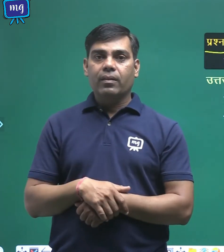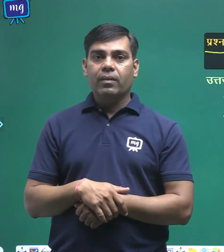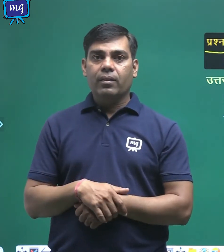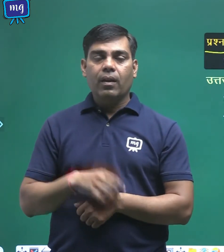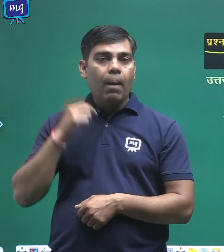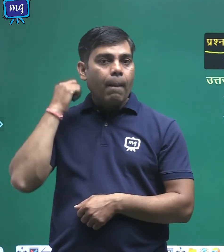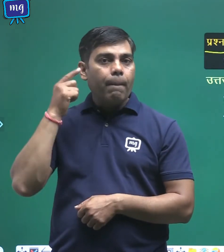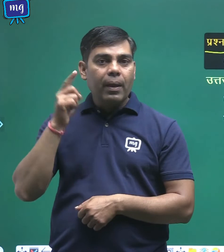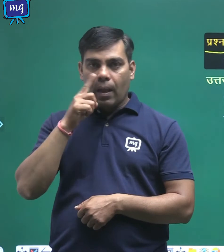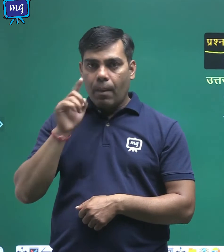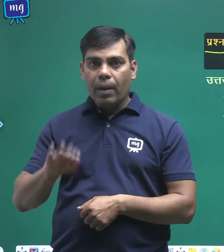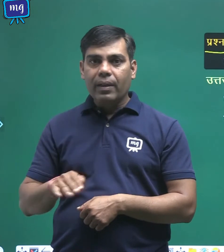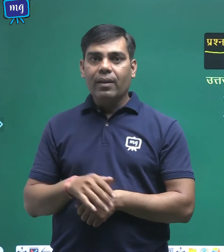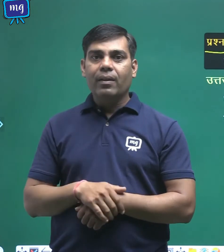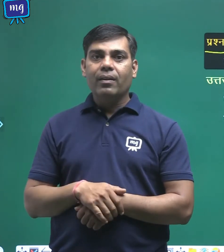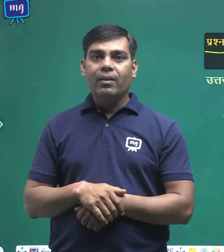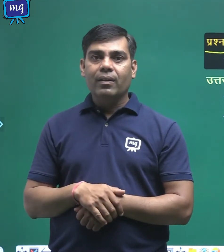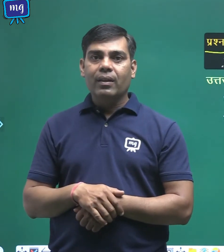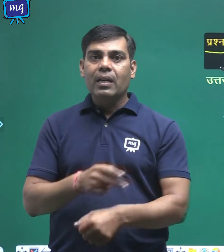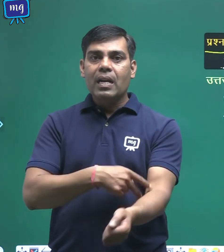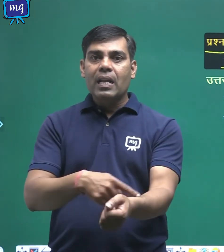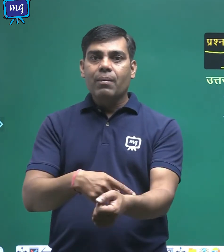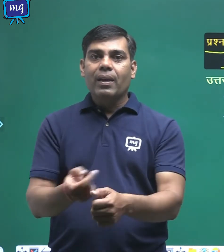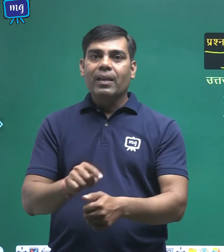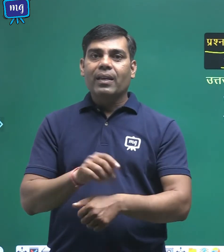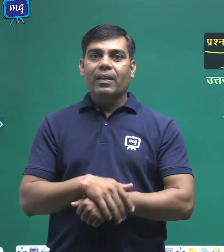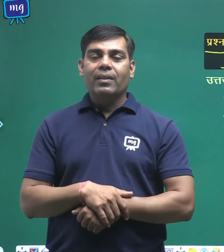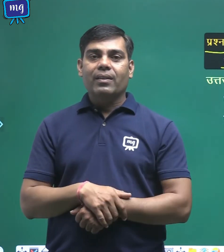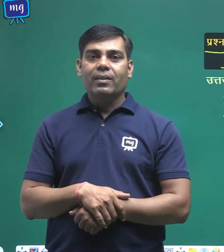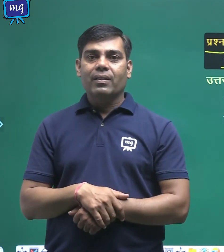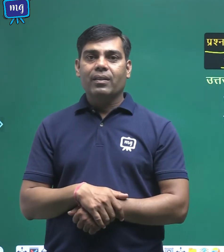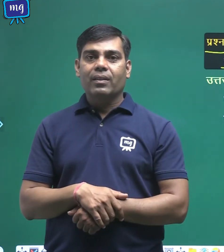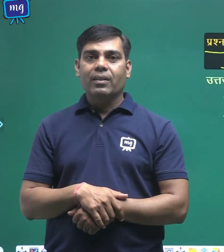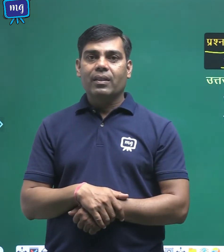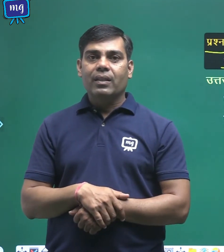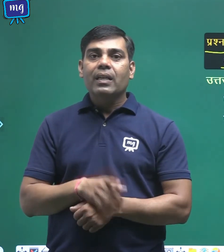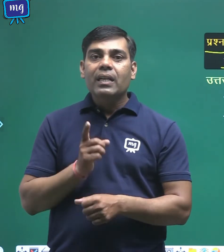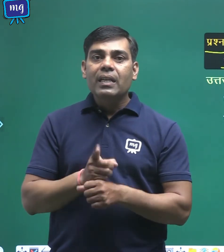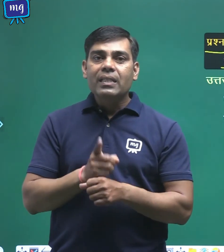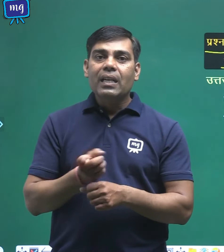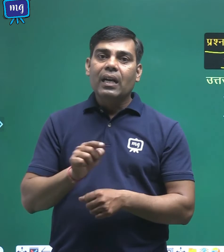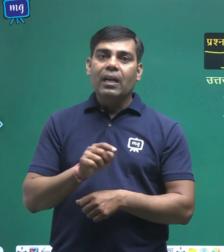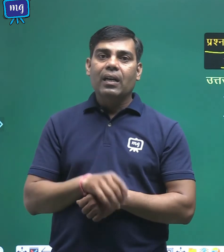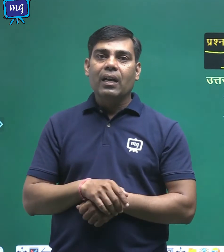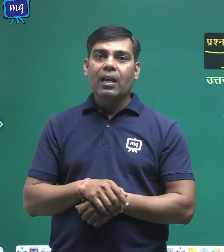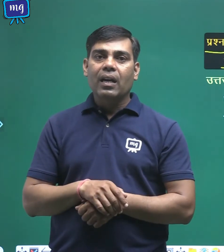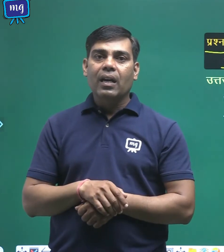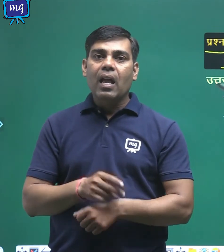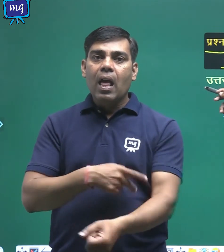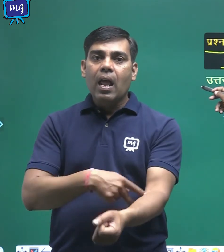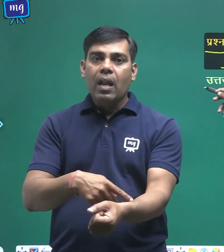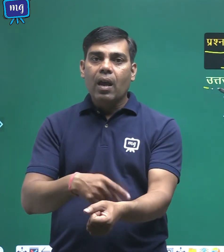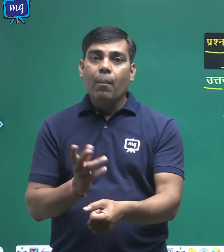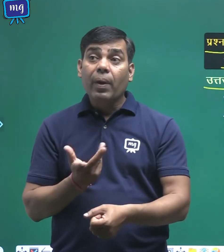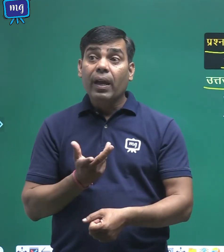भील बालिका कालीबाई के शिक्षक का नाम क्या था?